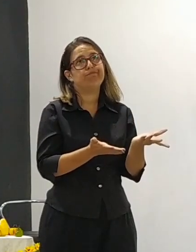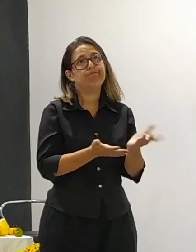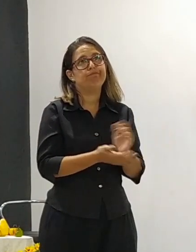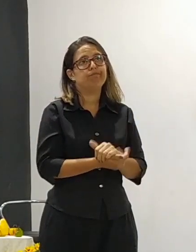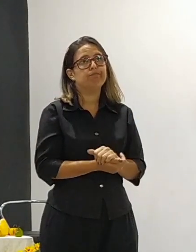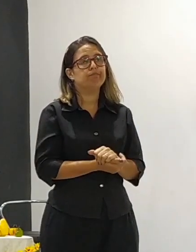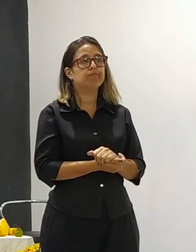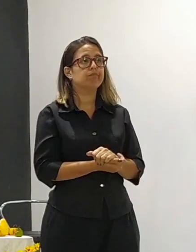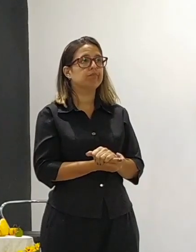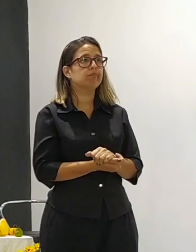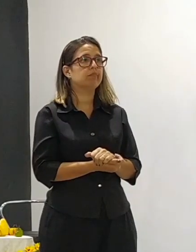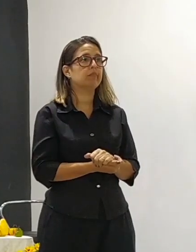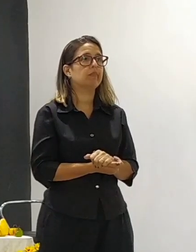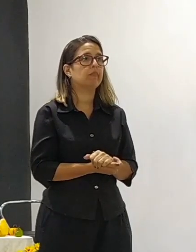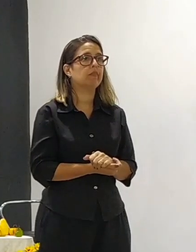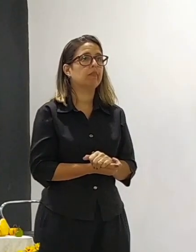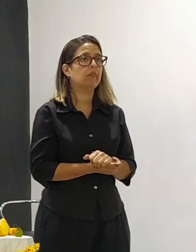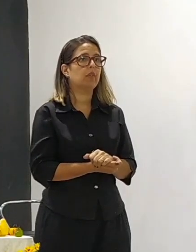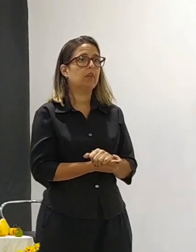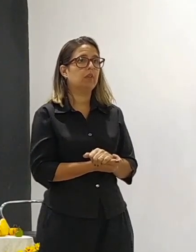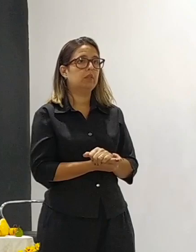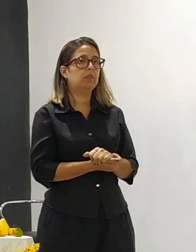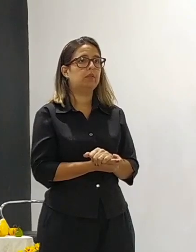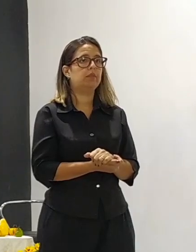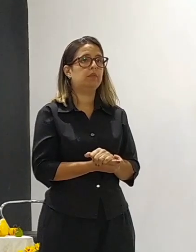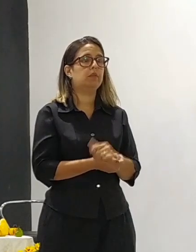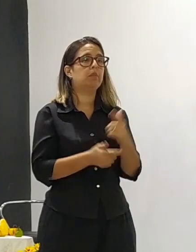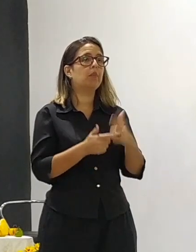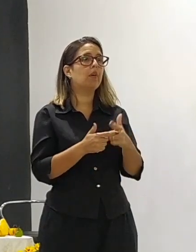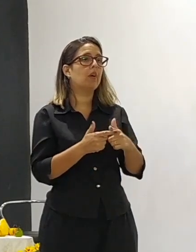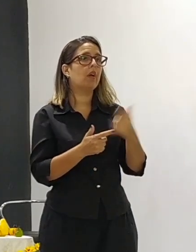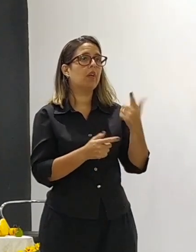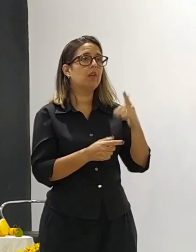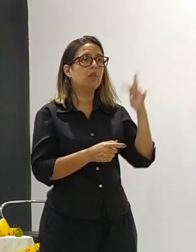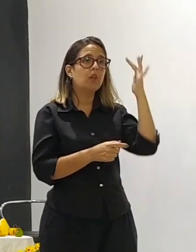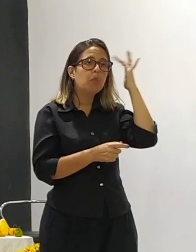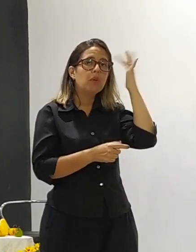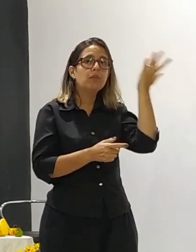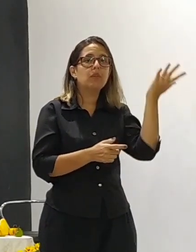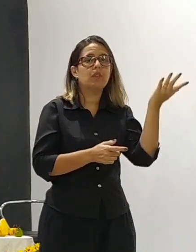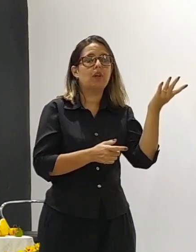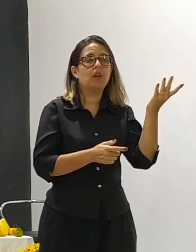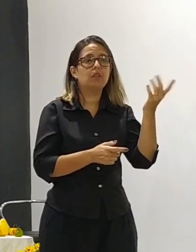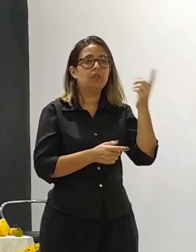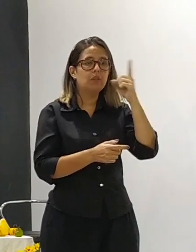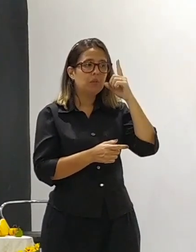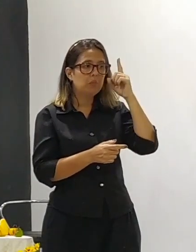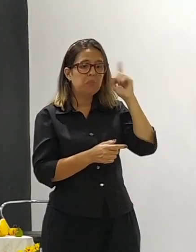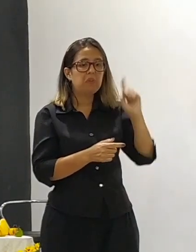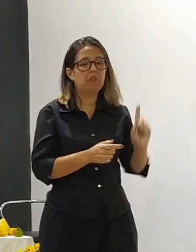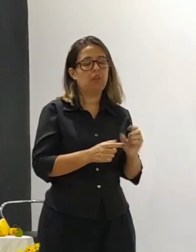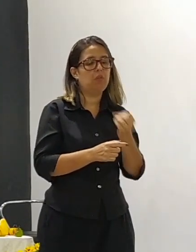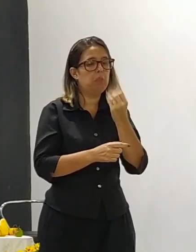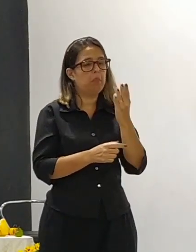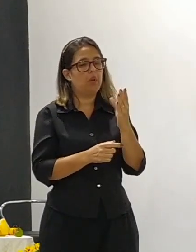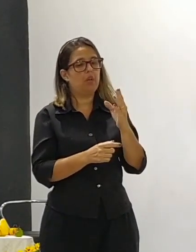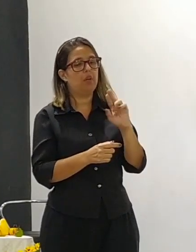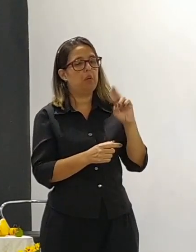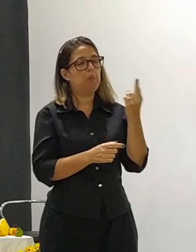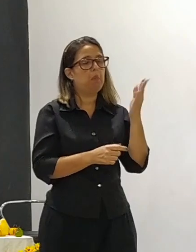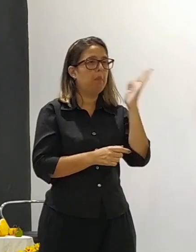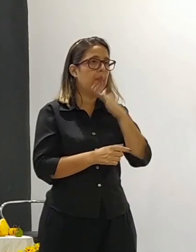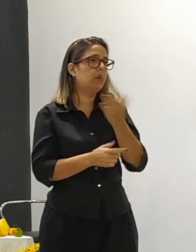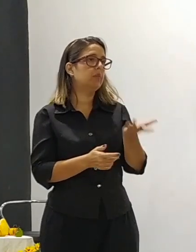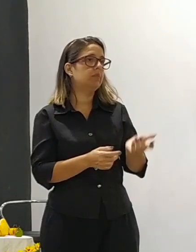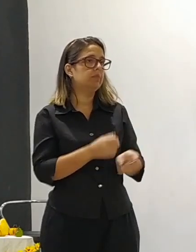sua casa e assim está tudo certo. Porque é menino, irmão. Não consegue discernir entre o bem e o mal,